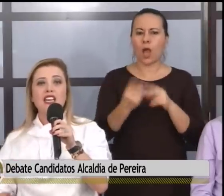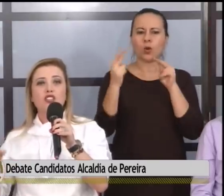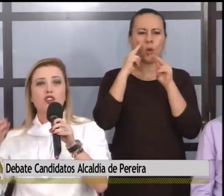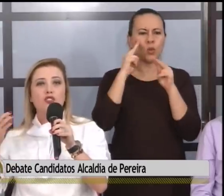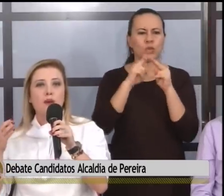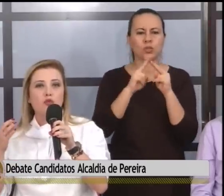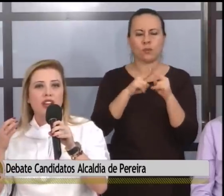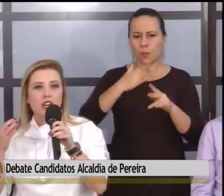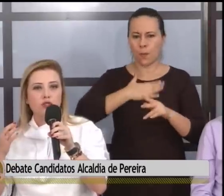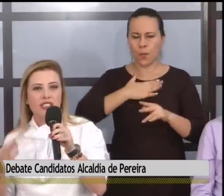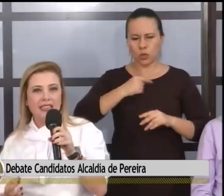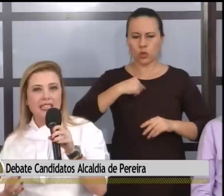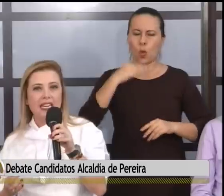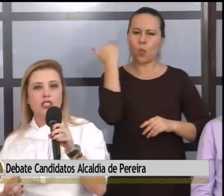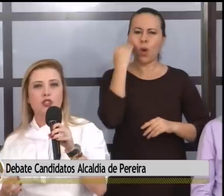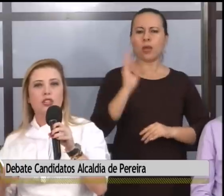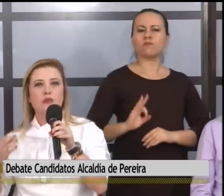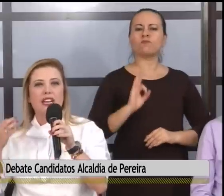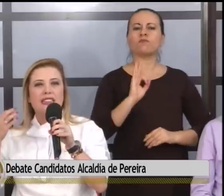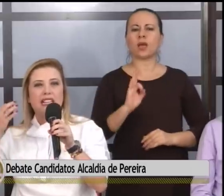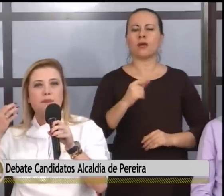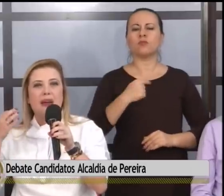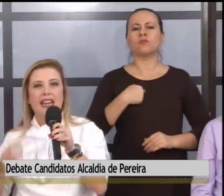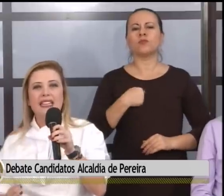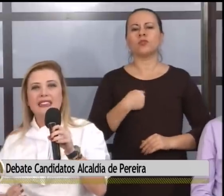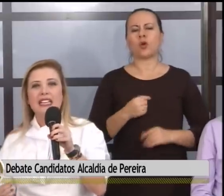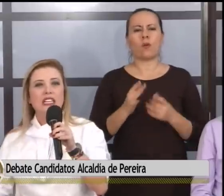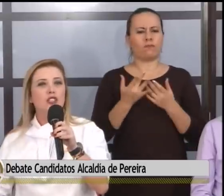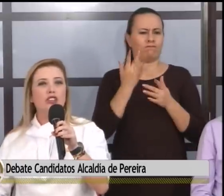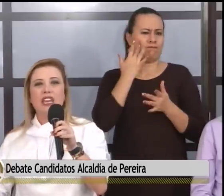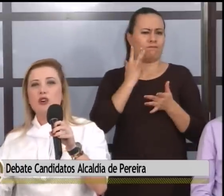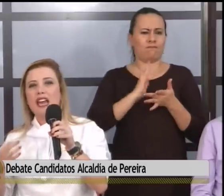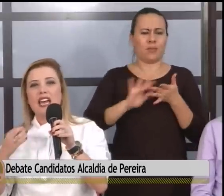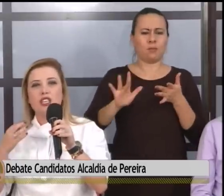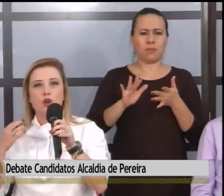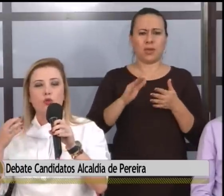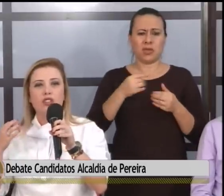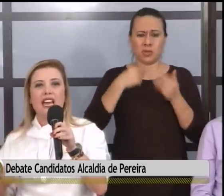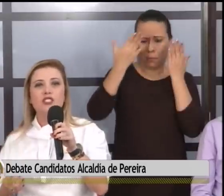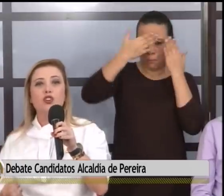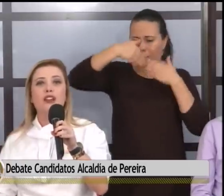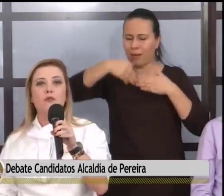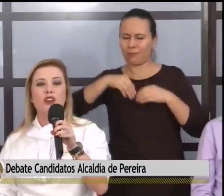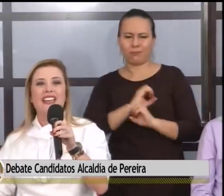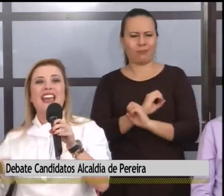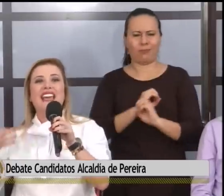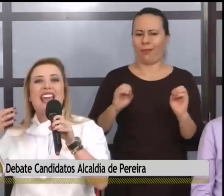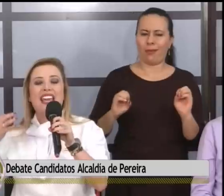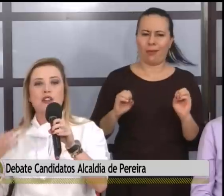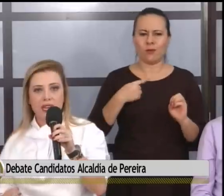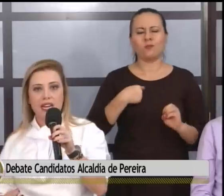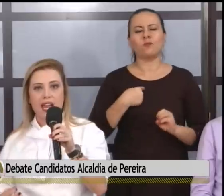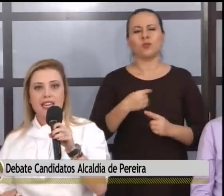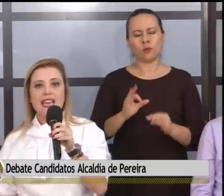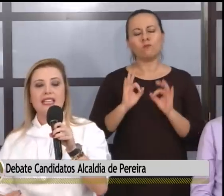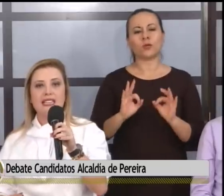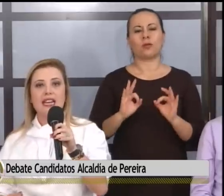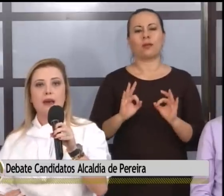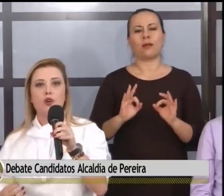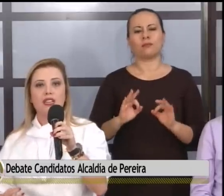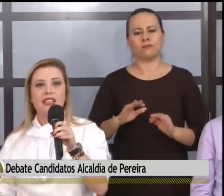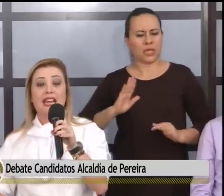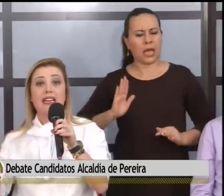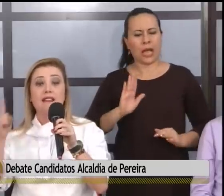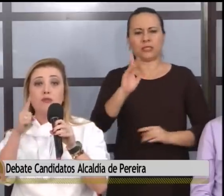Bustamante. Soy una mujer auténtica, soy una mujer transparente, no tengo nada que ocultar, soy una mujer genuina, y así